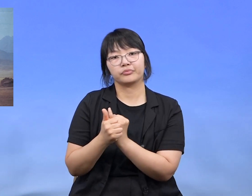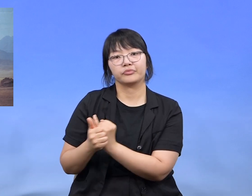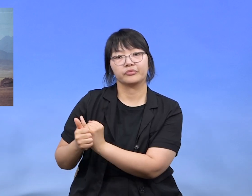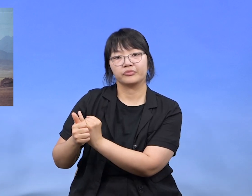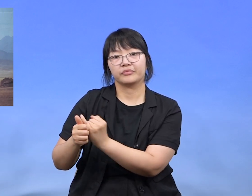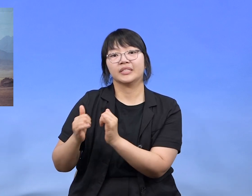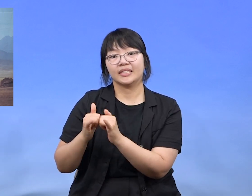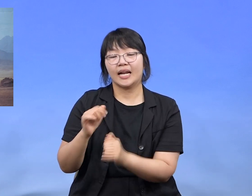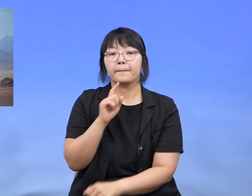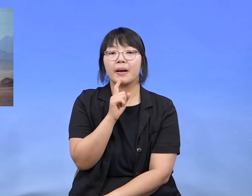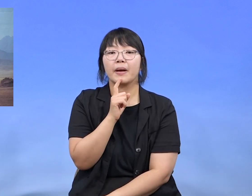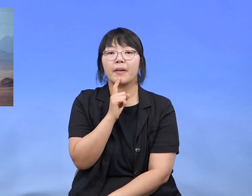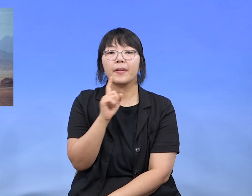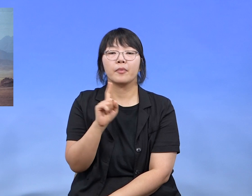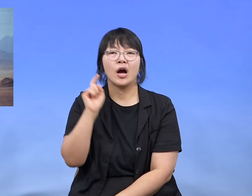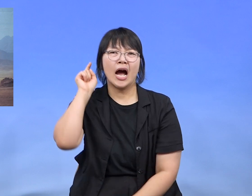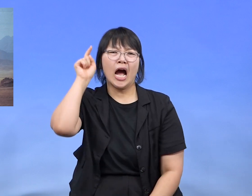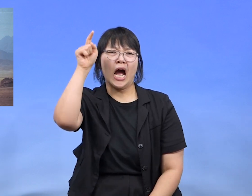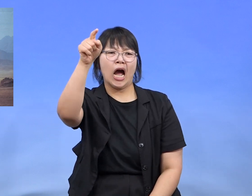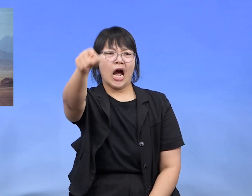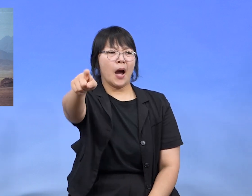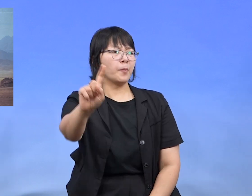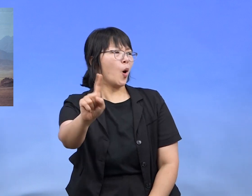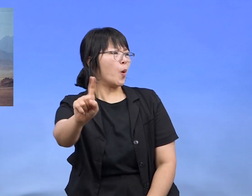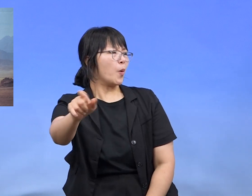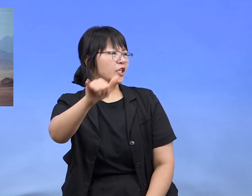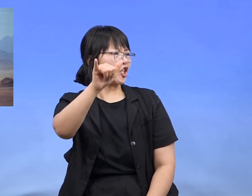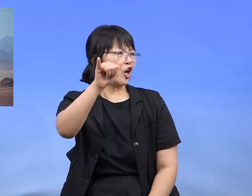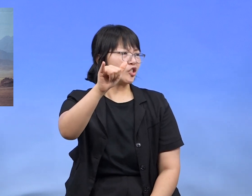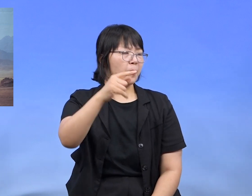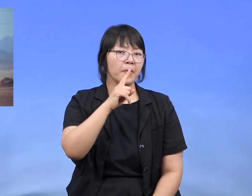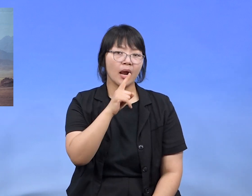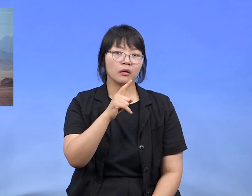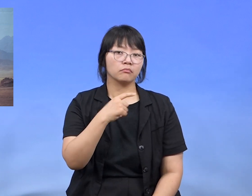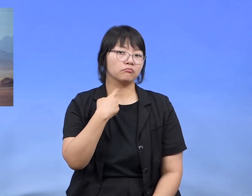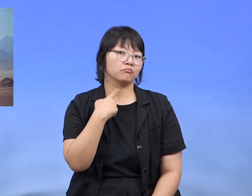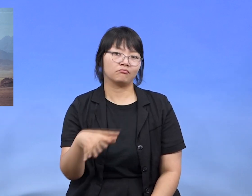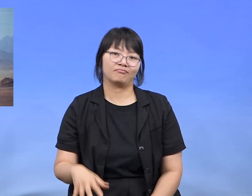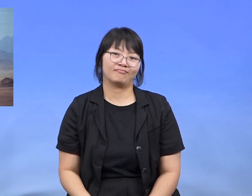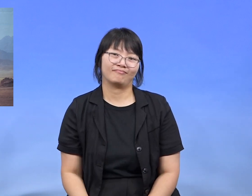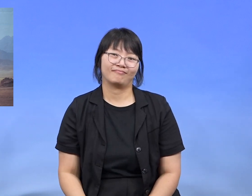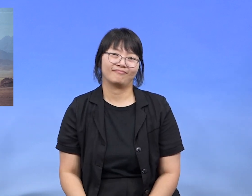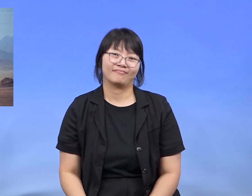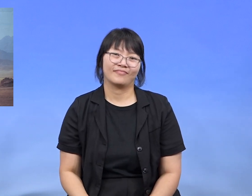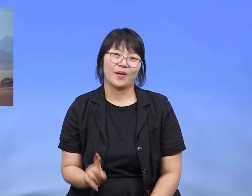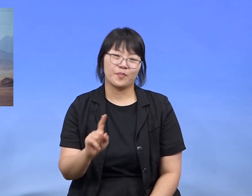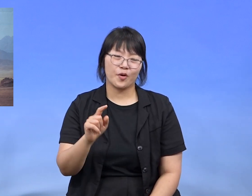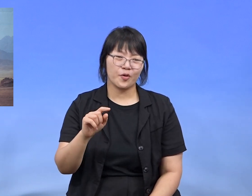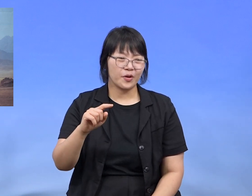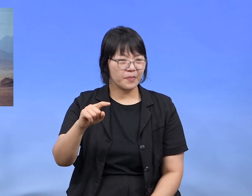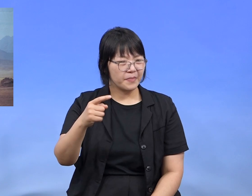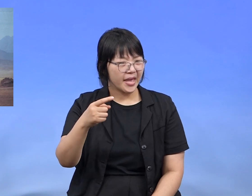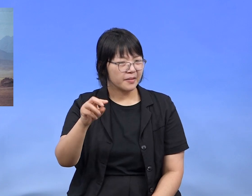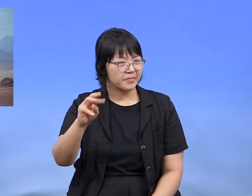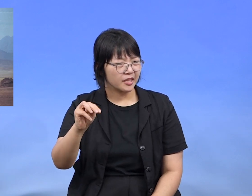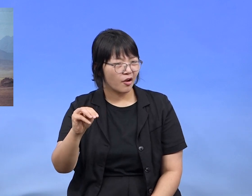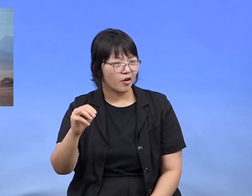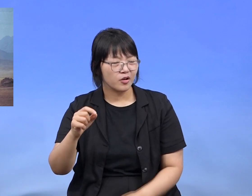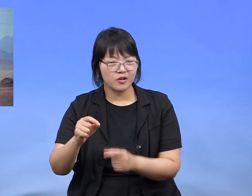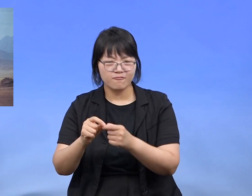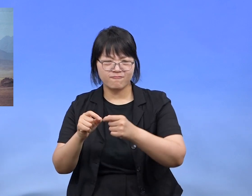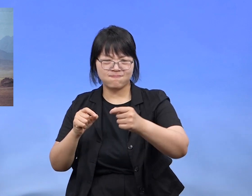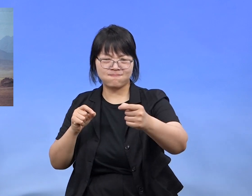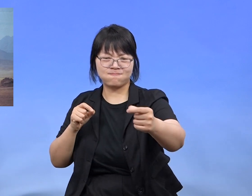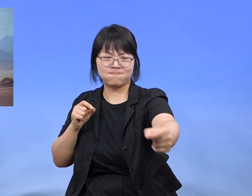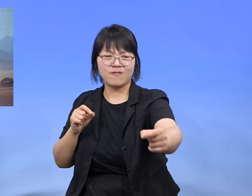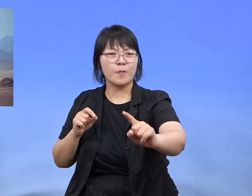저 앞에 뭐가 있다고 그렇게 말하는 적은 거의 없다는 거예요. 저 100m 전방에 저